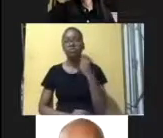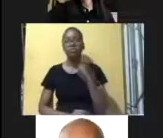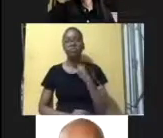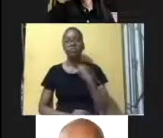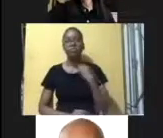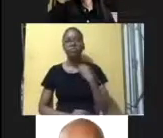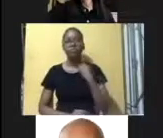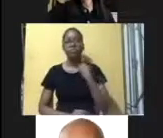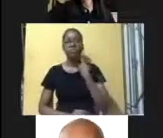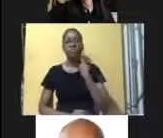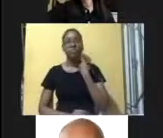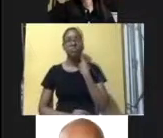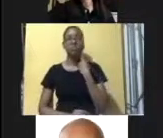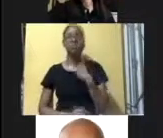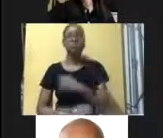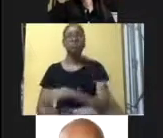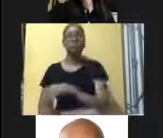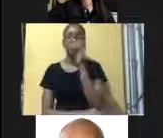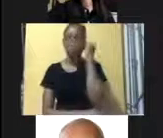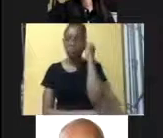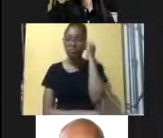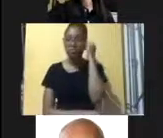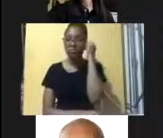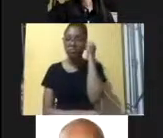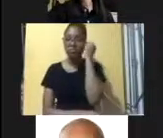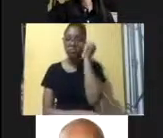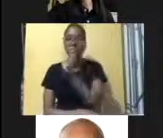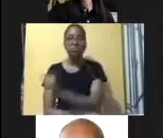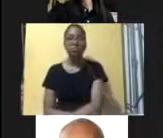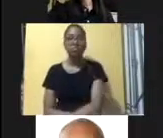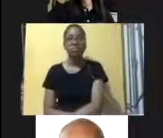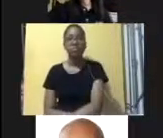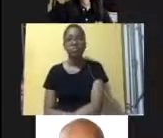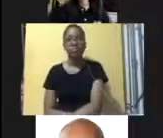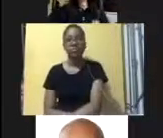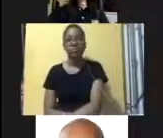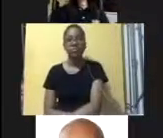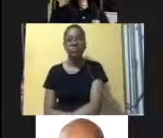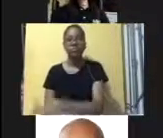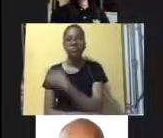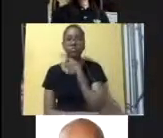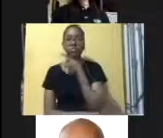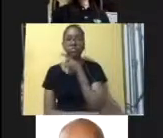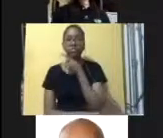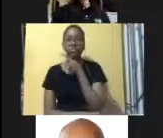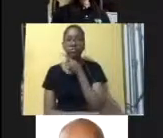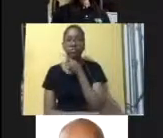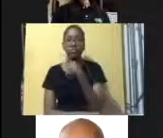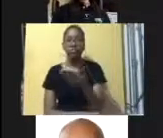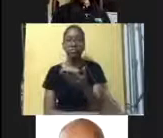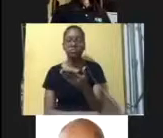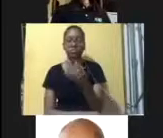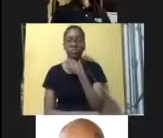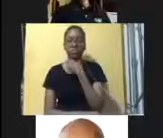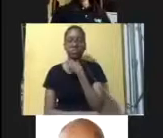en resumen, ha sido una experiencia horrible. He sentido muy frustrado y no siento